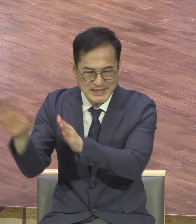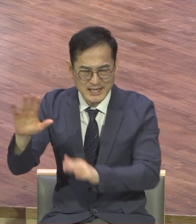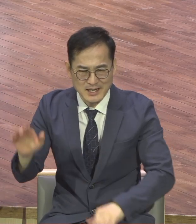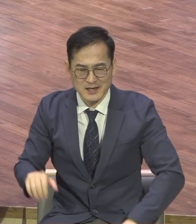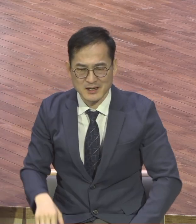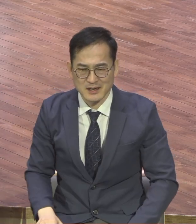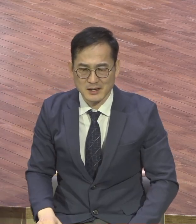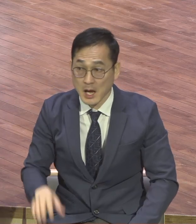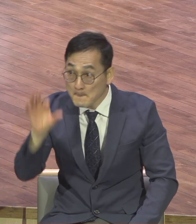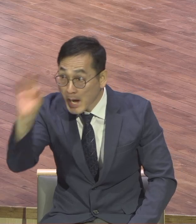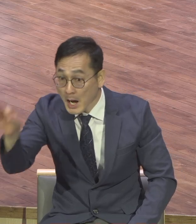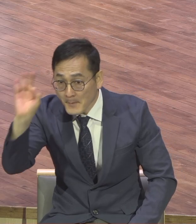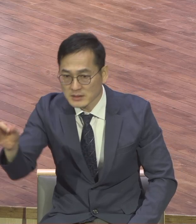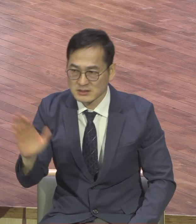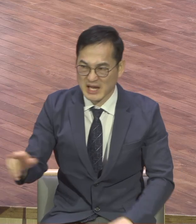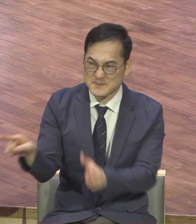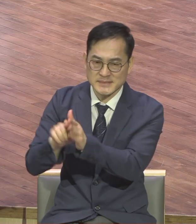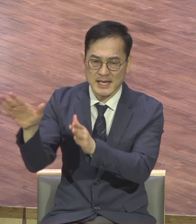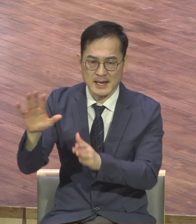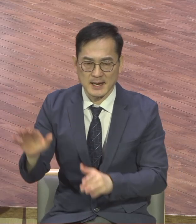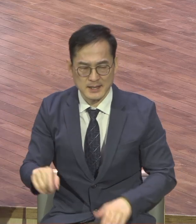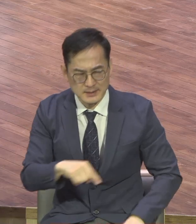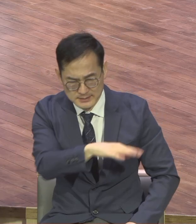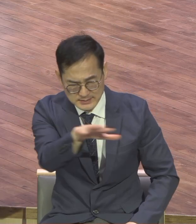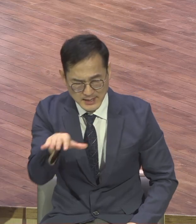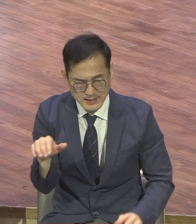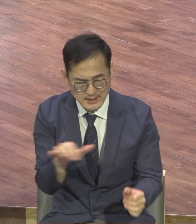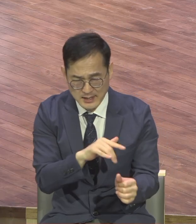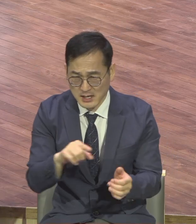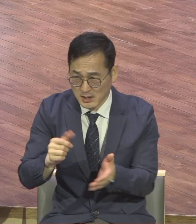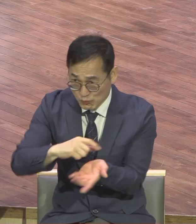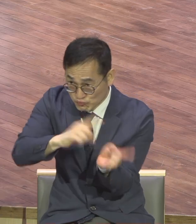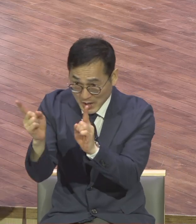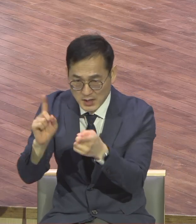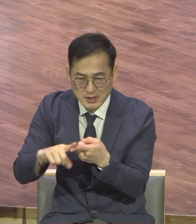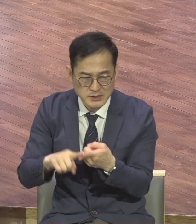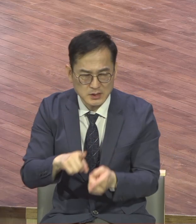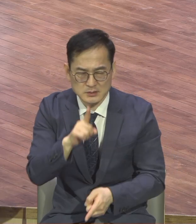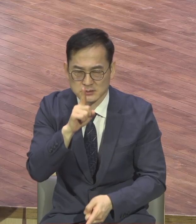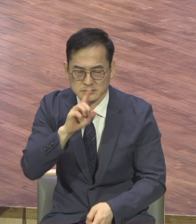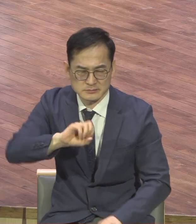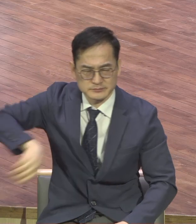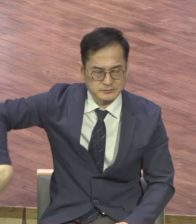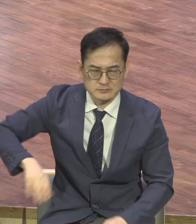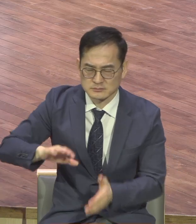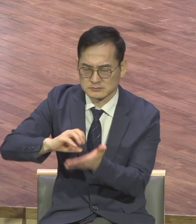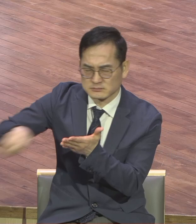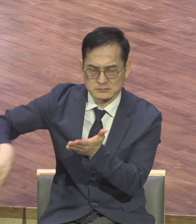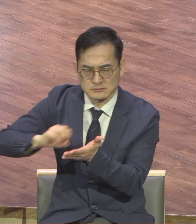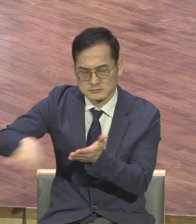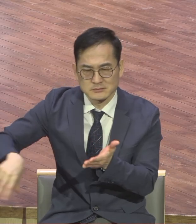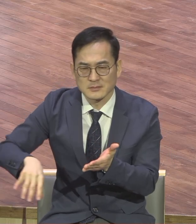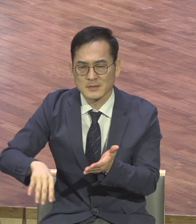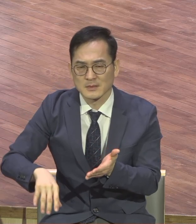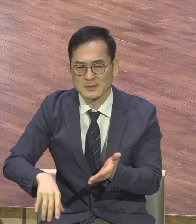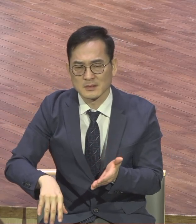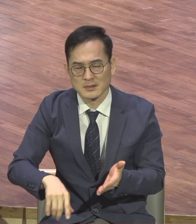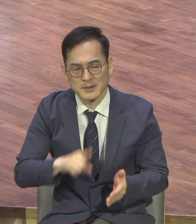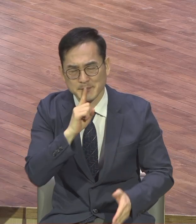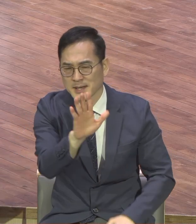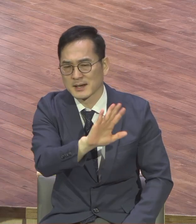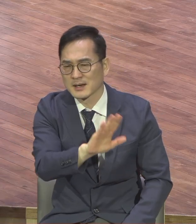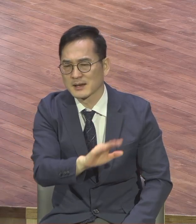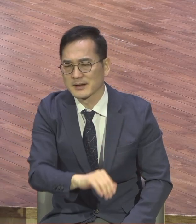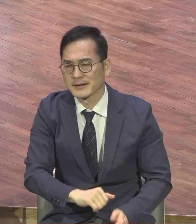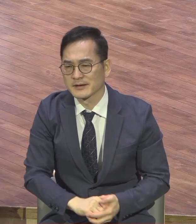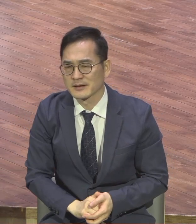부활을 섬기는데 급급했어요. 예수 그리스도의 십자가 대속과 부활을 통해서